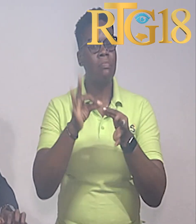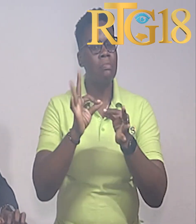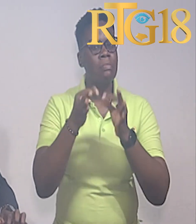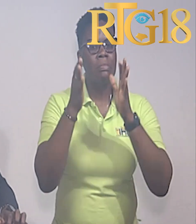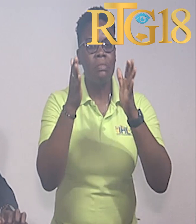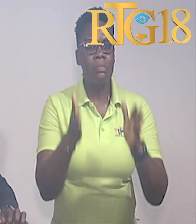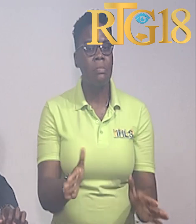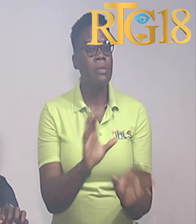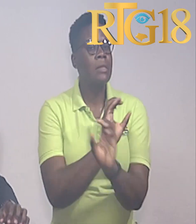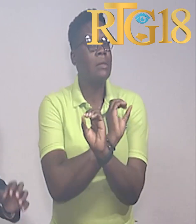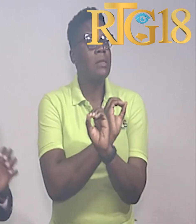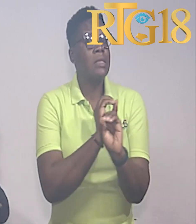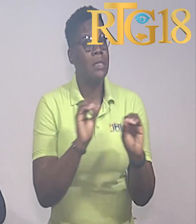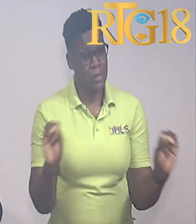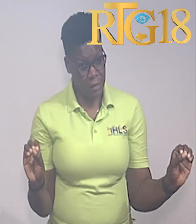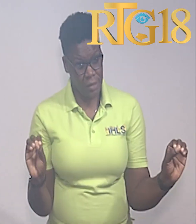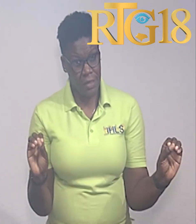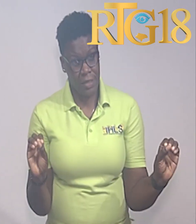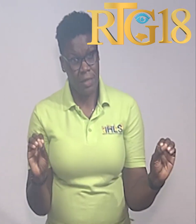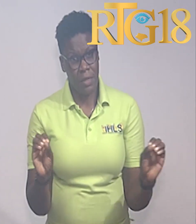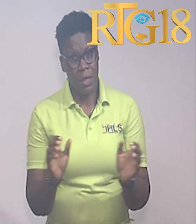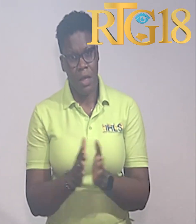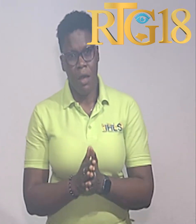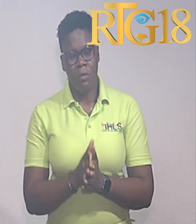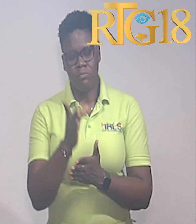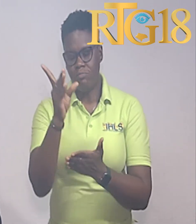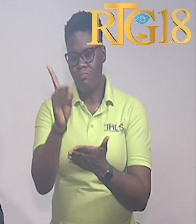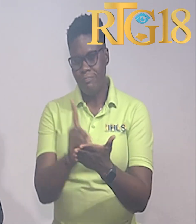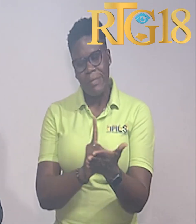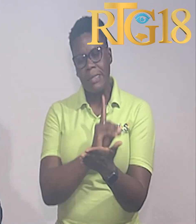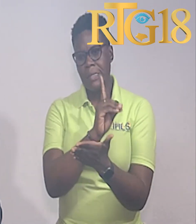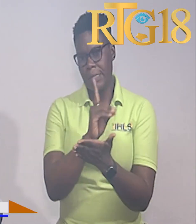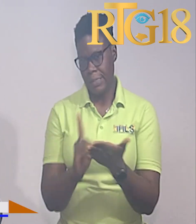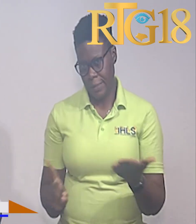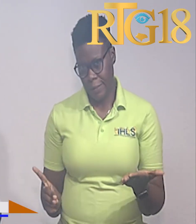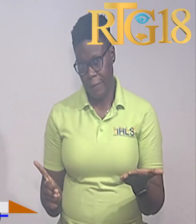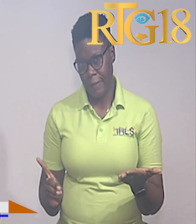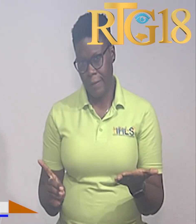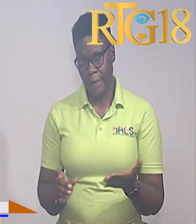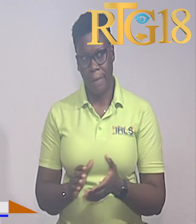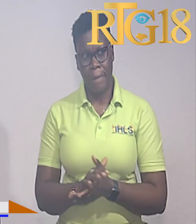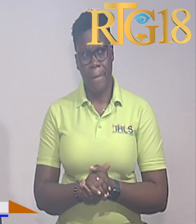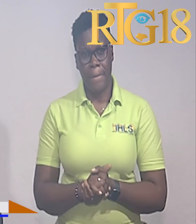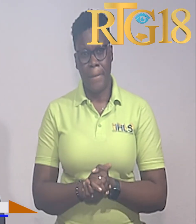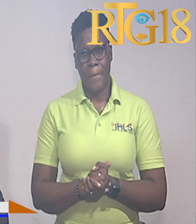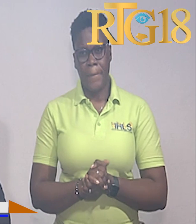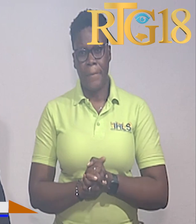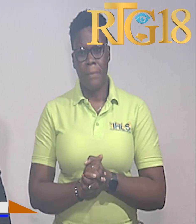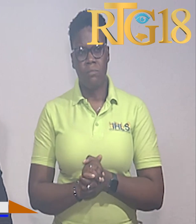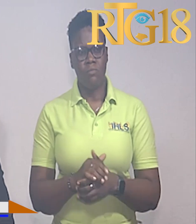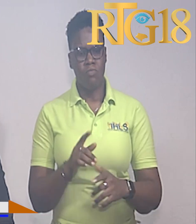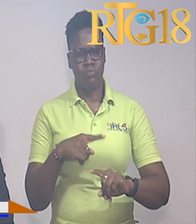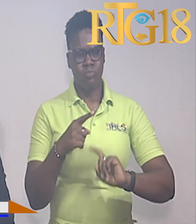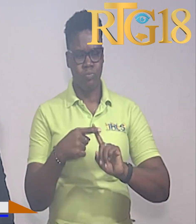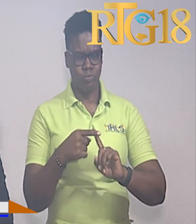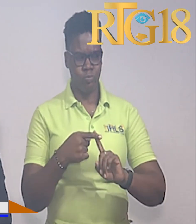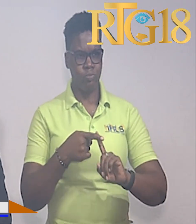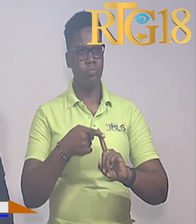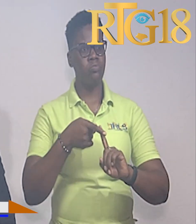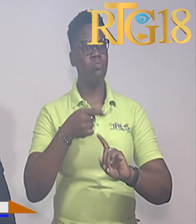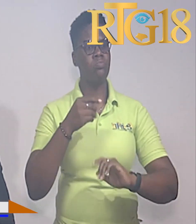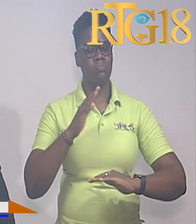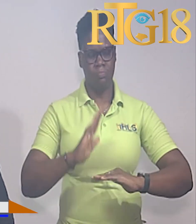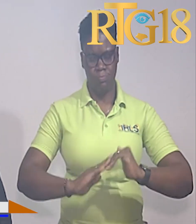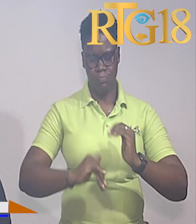utiliser un interprète dans la langue signe, c'est discrimination ça relé. Les bâtiments, l'État